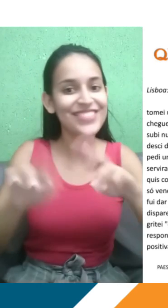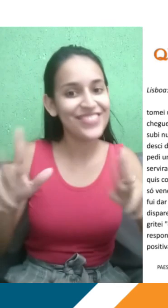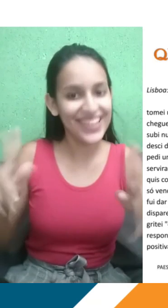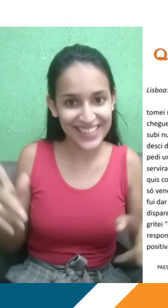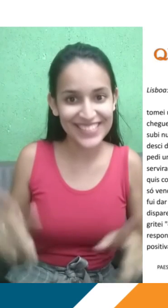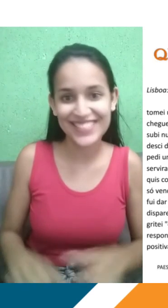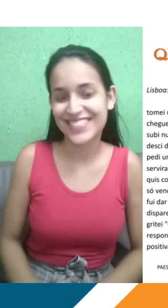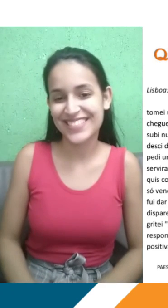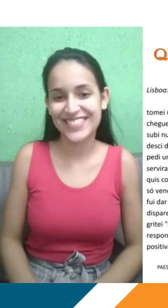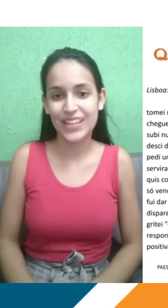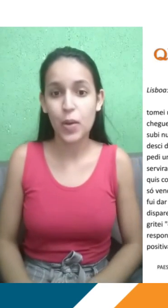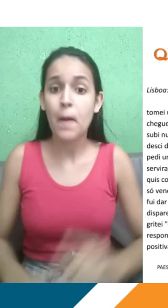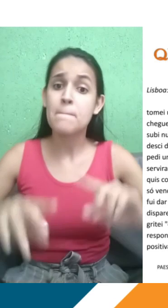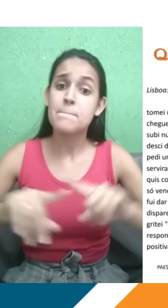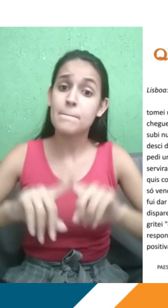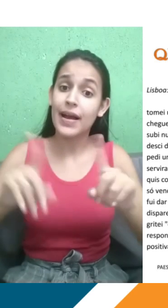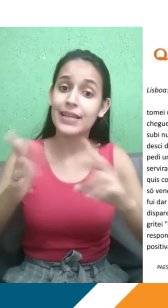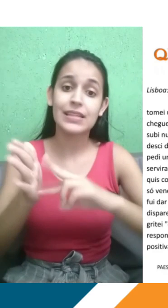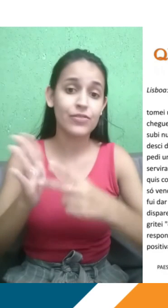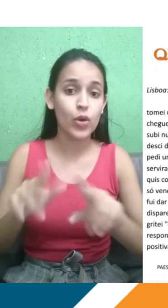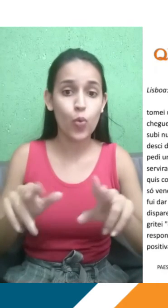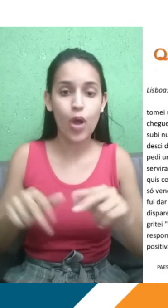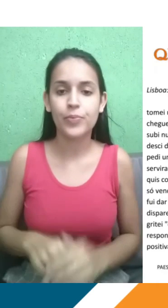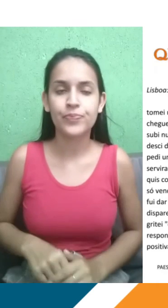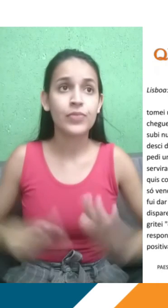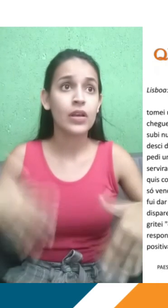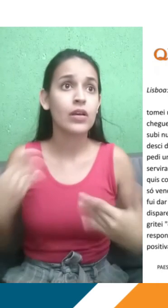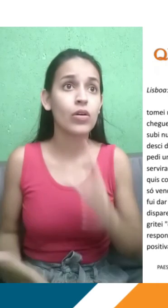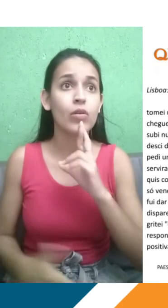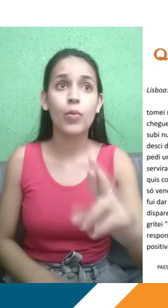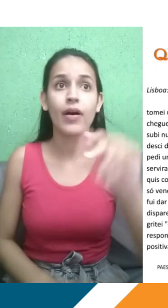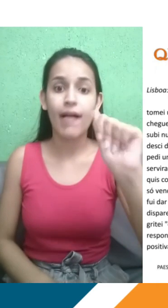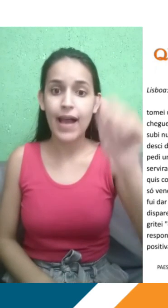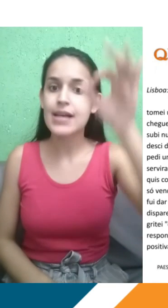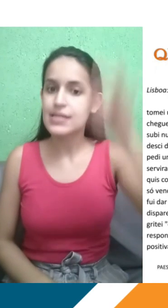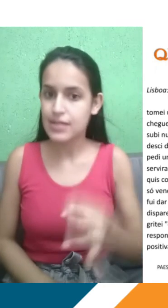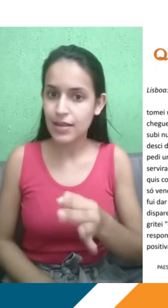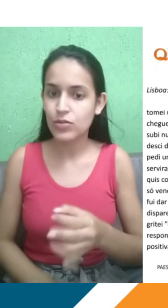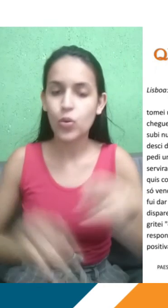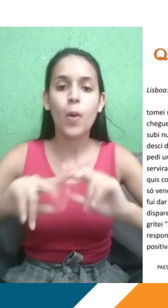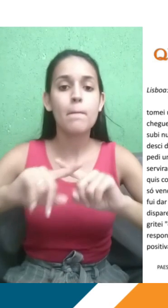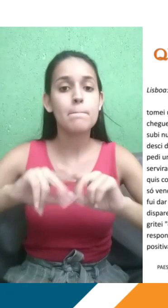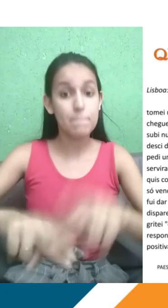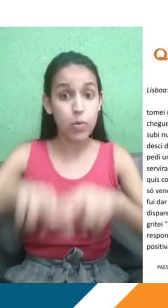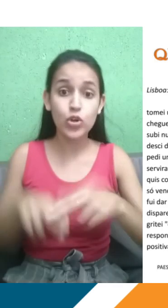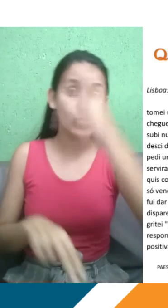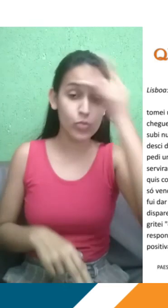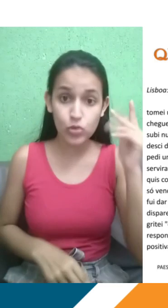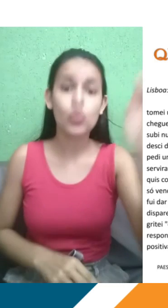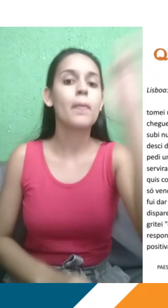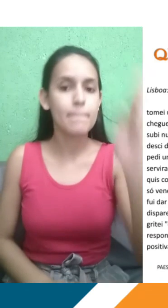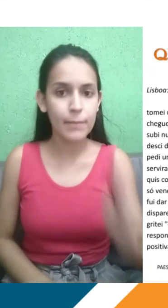o português de Portugal. Nesse contexto, a opção B não seria correta, uma vez que os termos destacados no